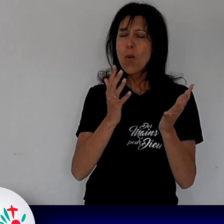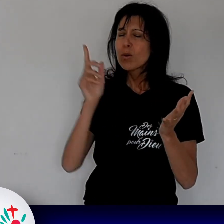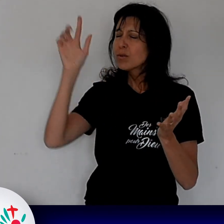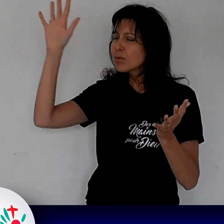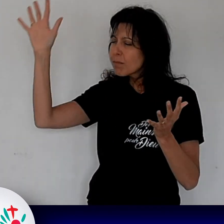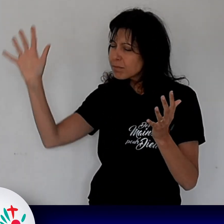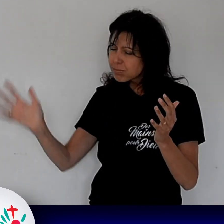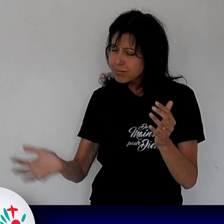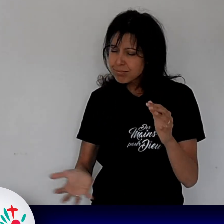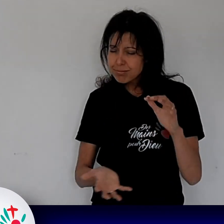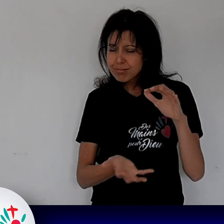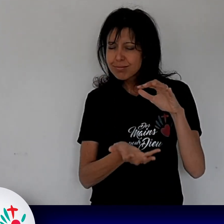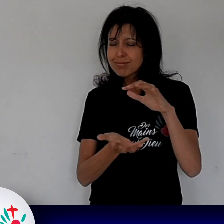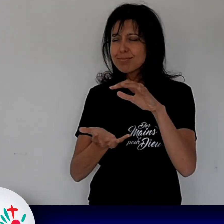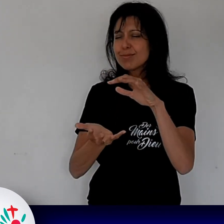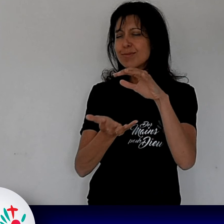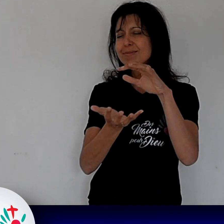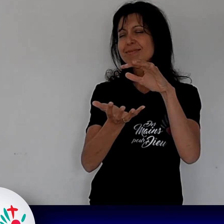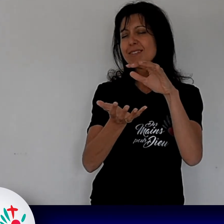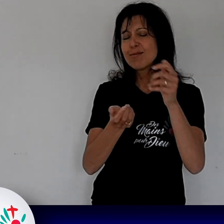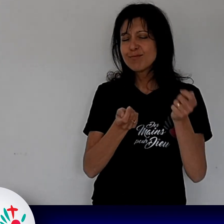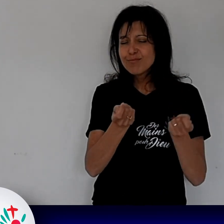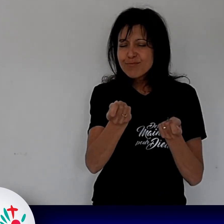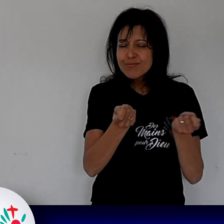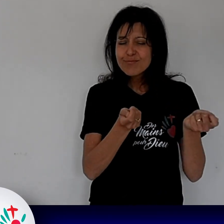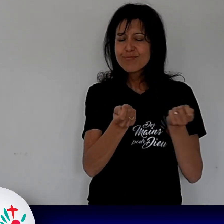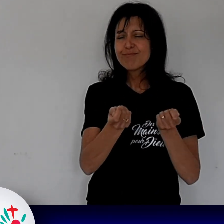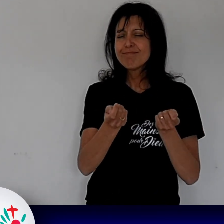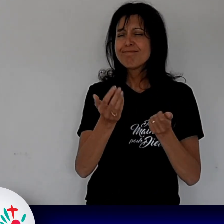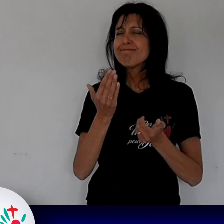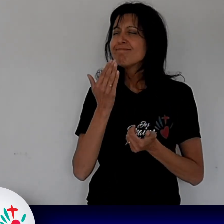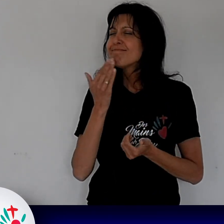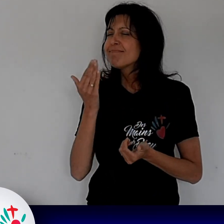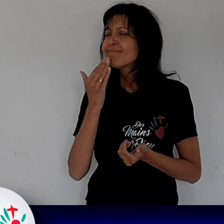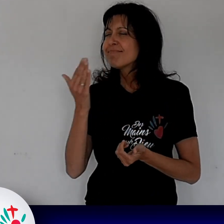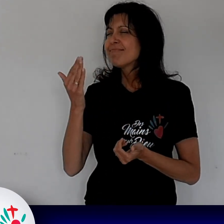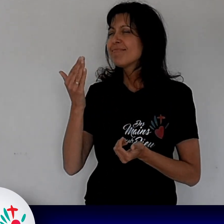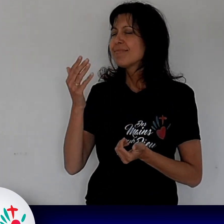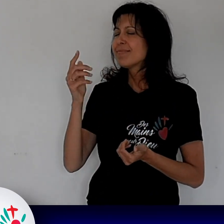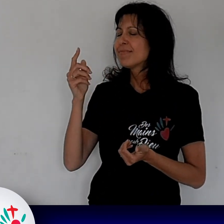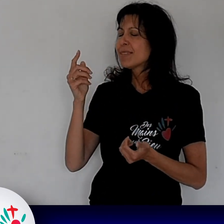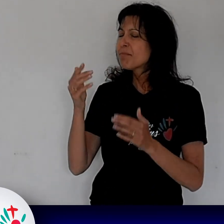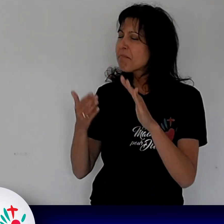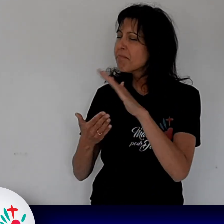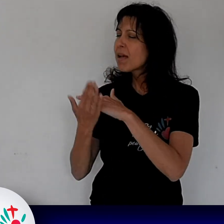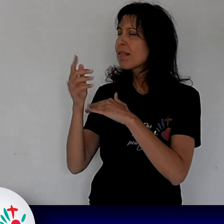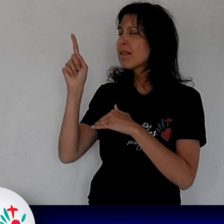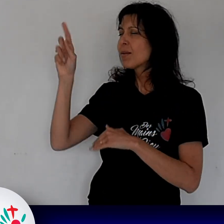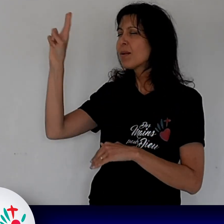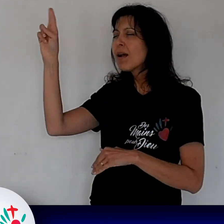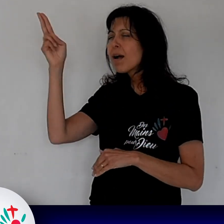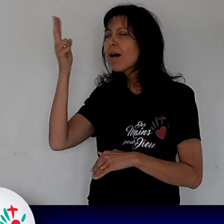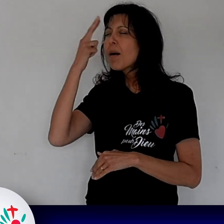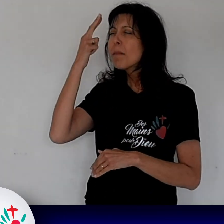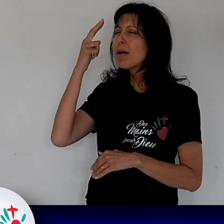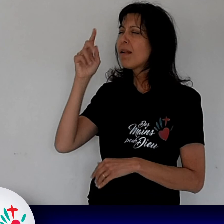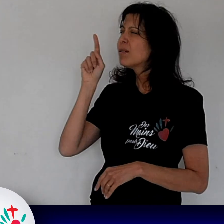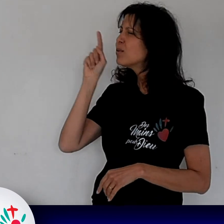je te bénis, Père, parce que ce matin encore, tu nous as rappelé qui tu es, Seigneur.